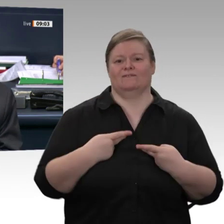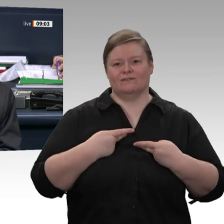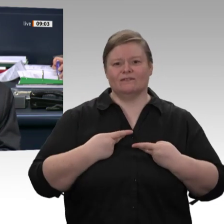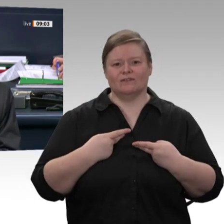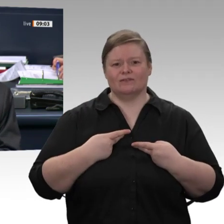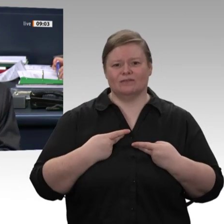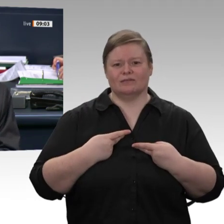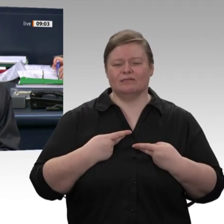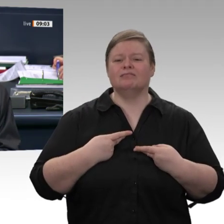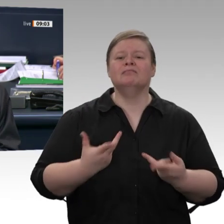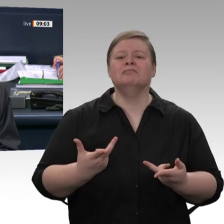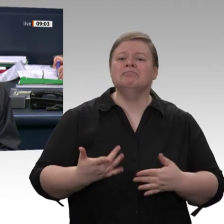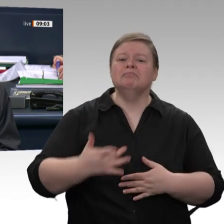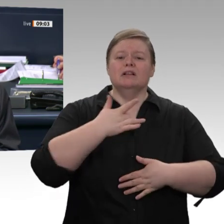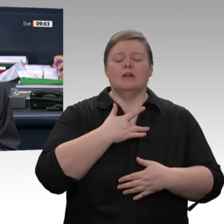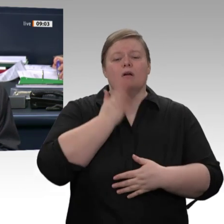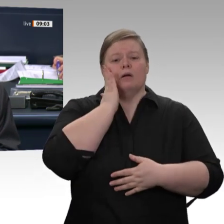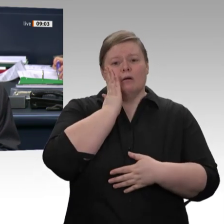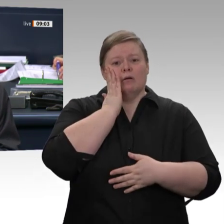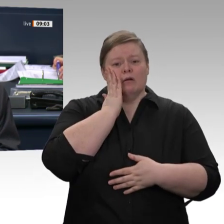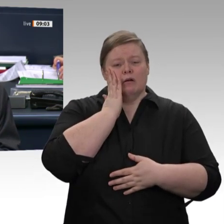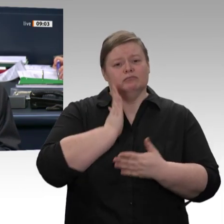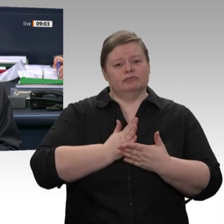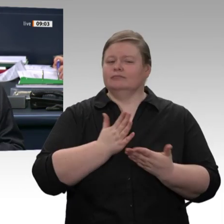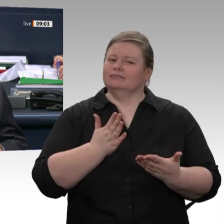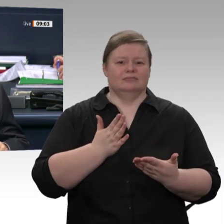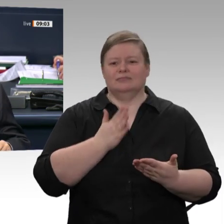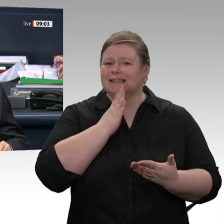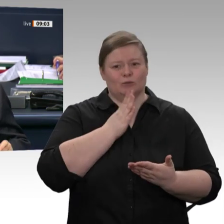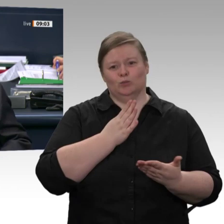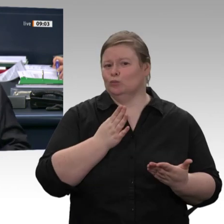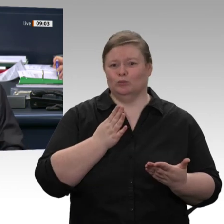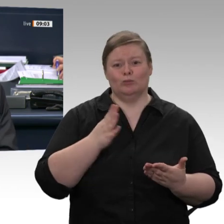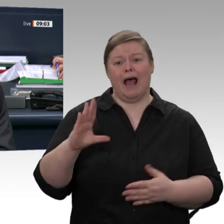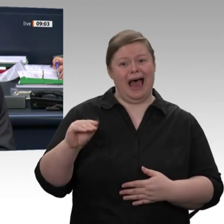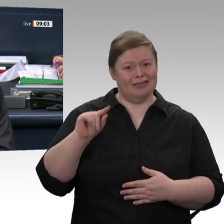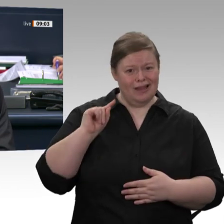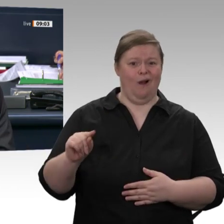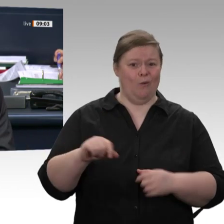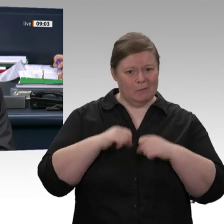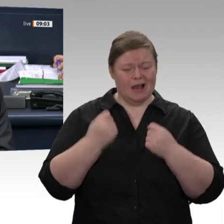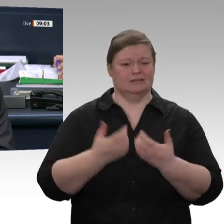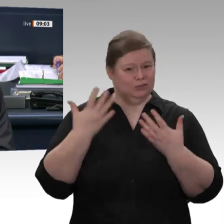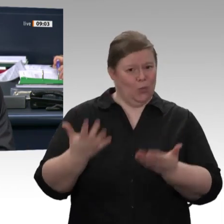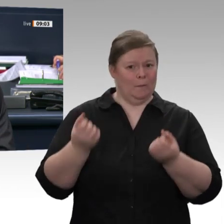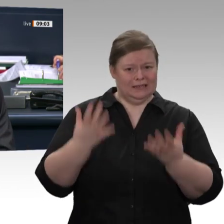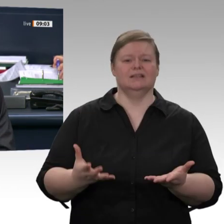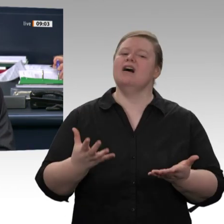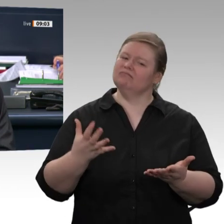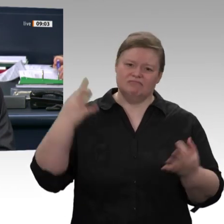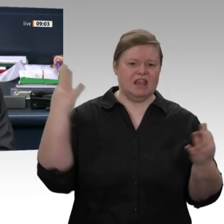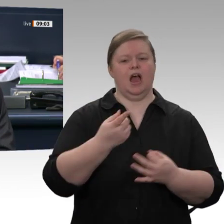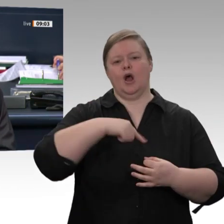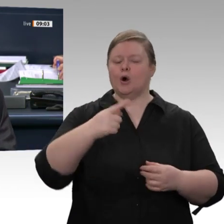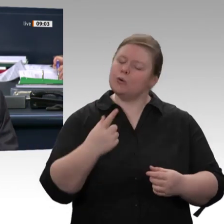zeigt, das ist Terrorismus. Die entschiedene Antwort darauf muss sein, mit allen rechtsstaatlichen